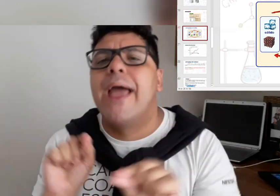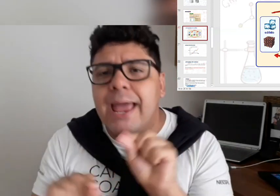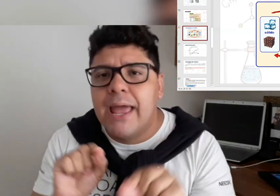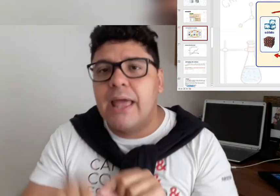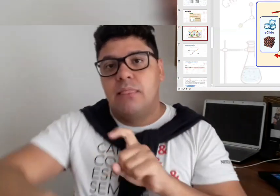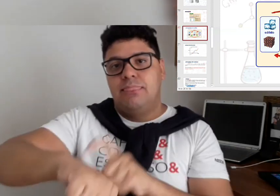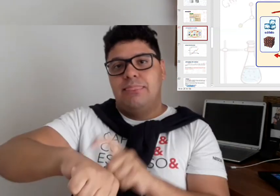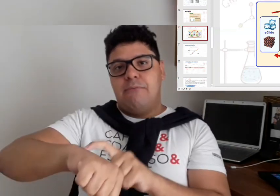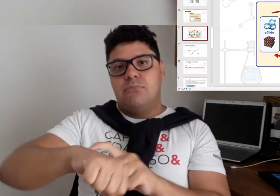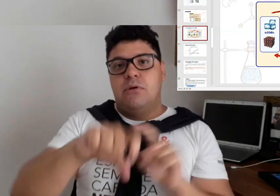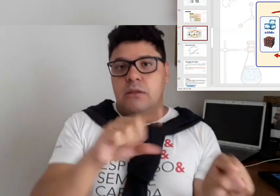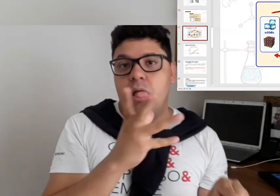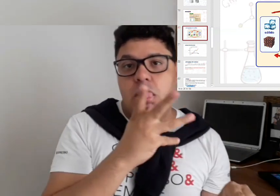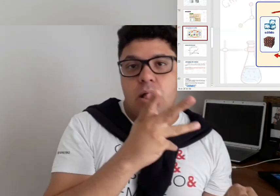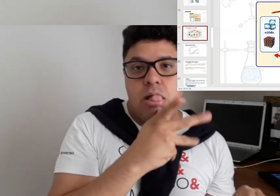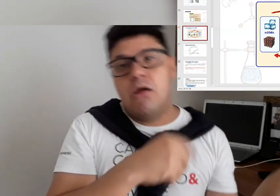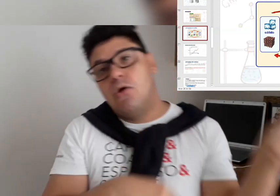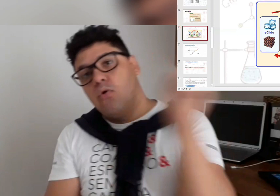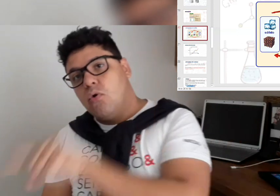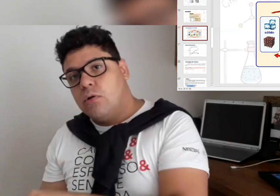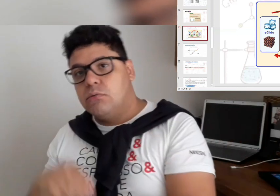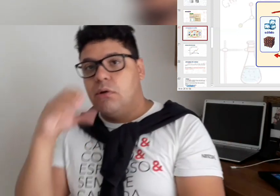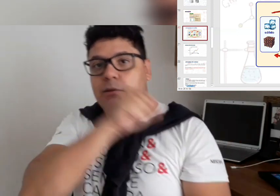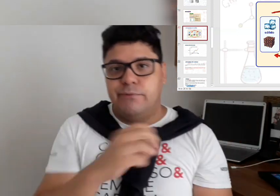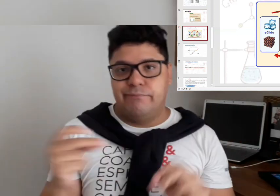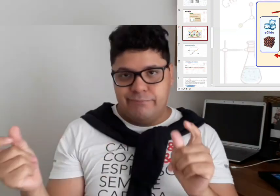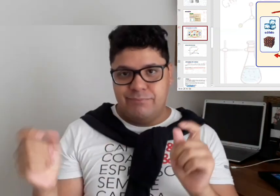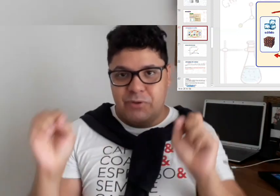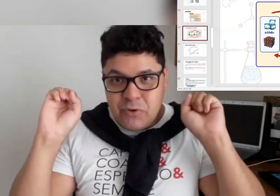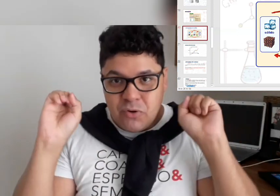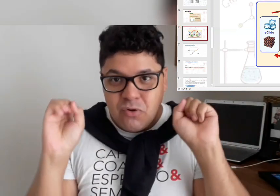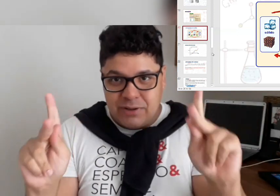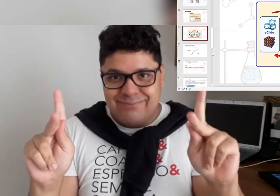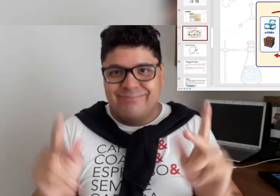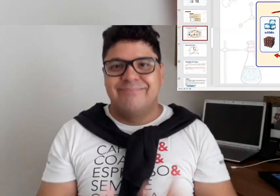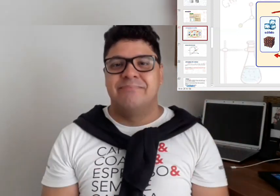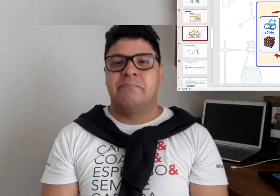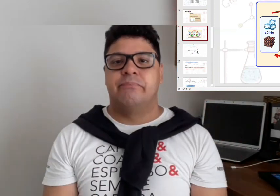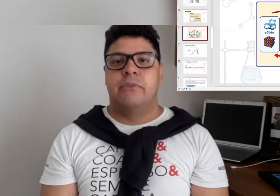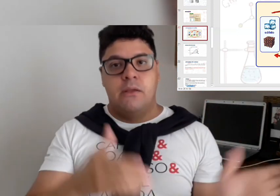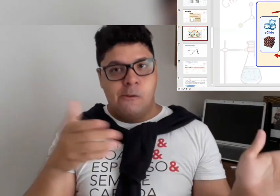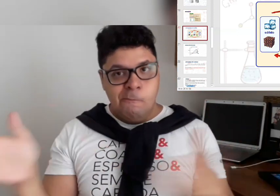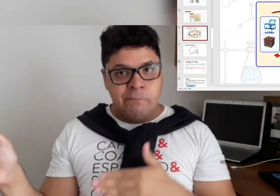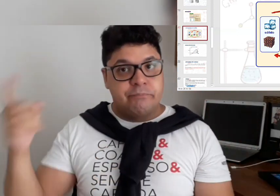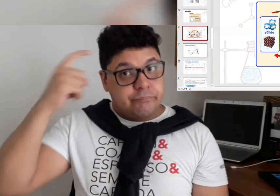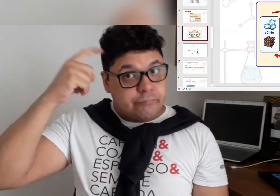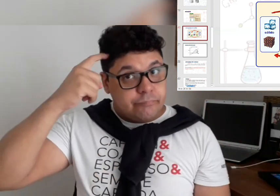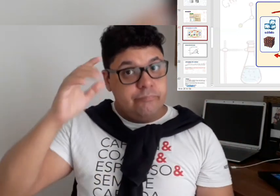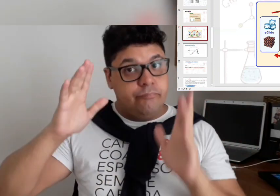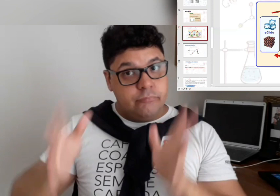mudança de estado físico, que é a mudança do estado líquido para o estado gasoso, tá?